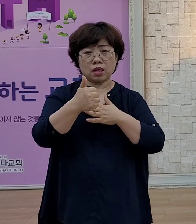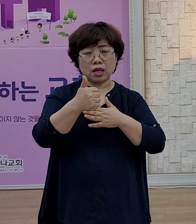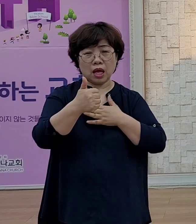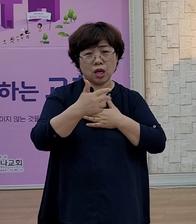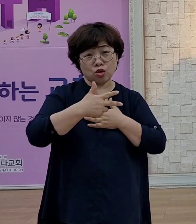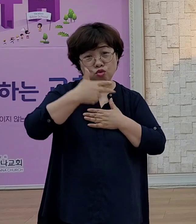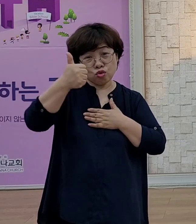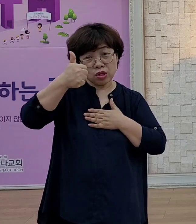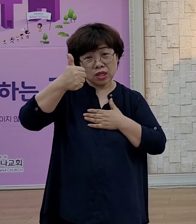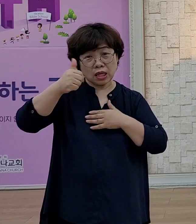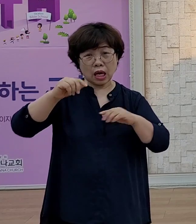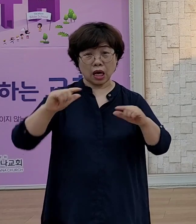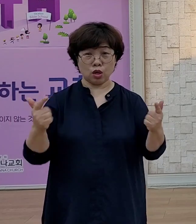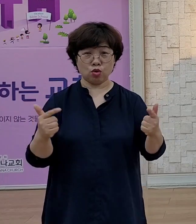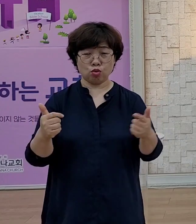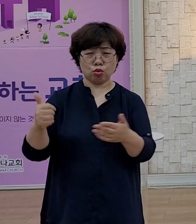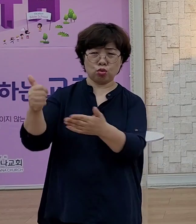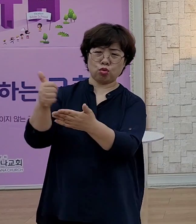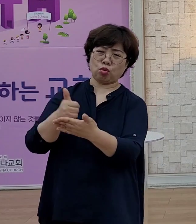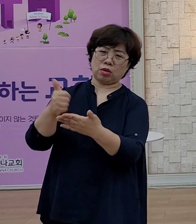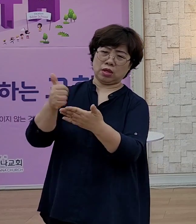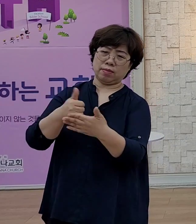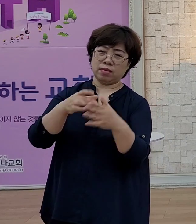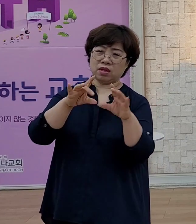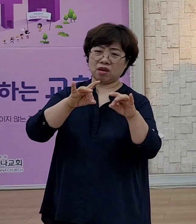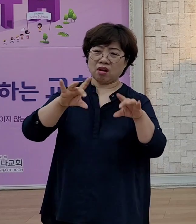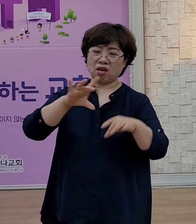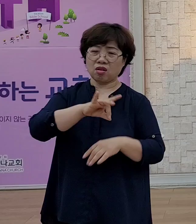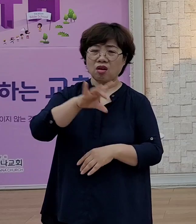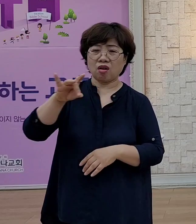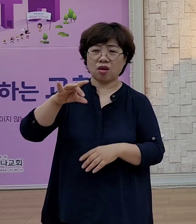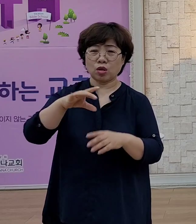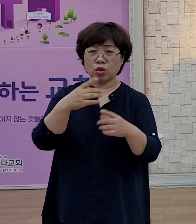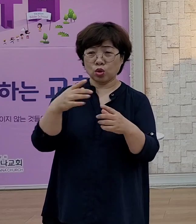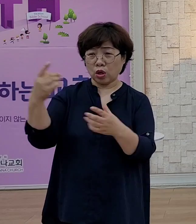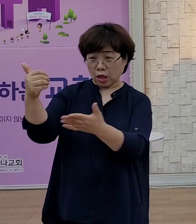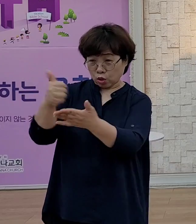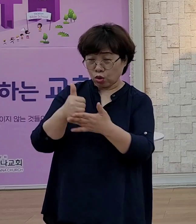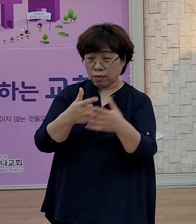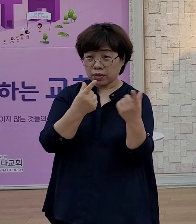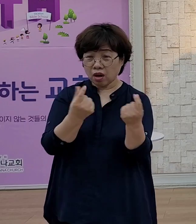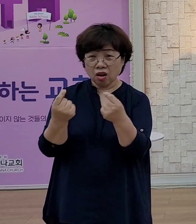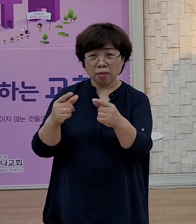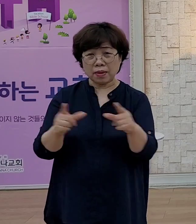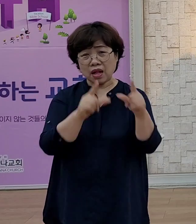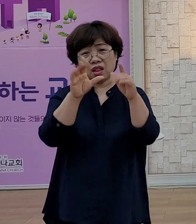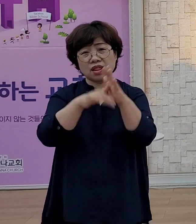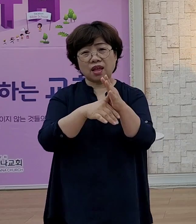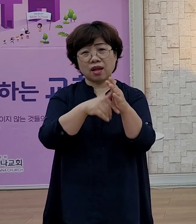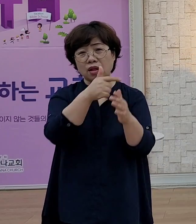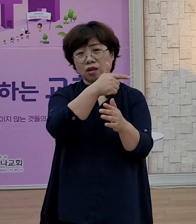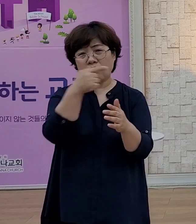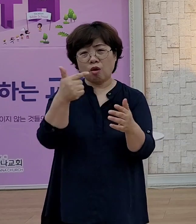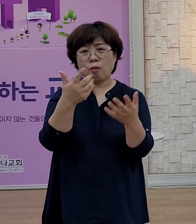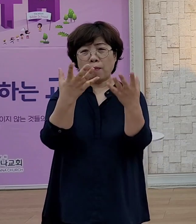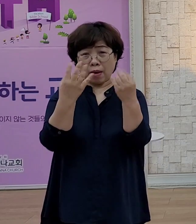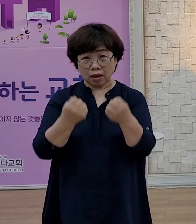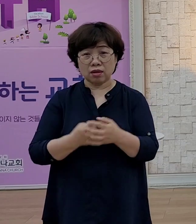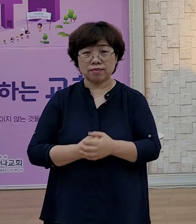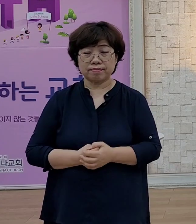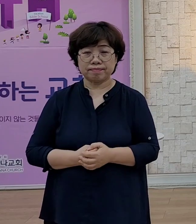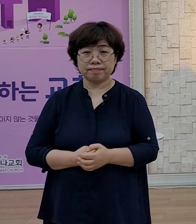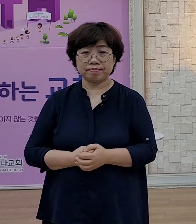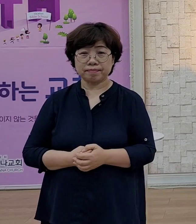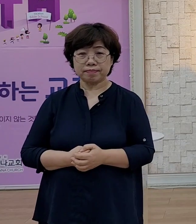아니라 손님일 때가 더 많더라 라는 이 얘기를 야고보가 하고